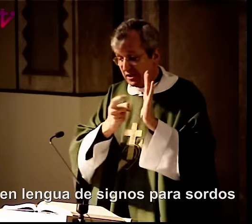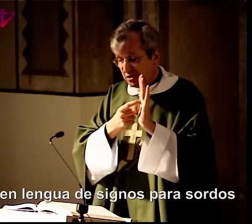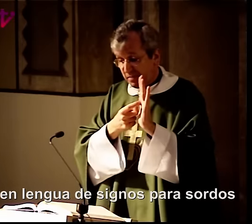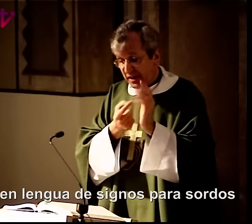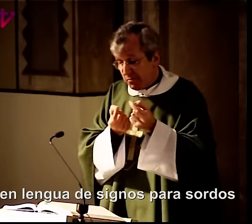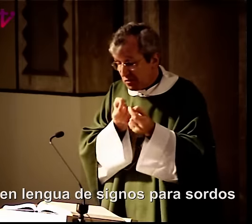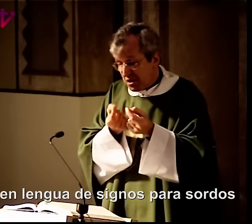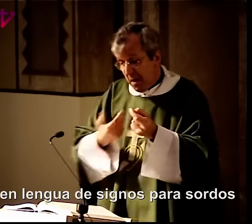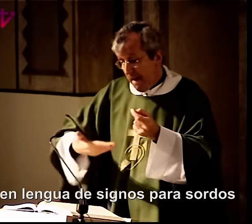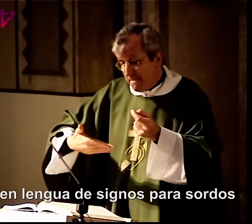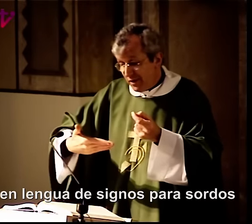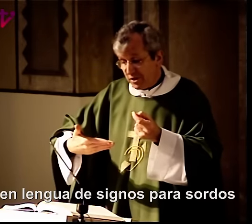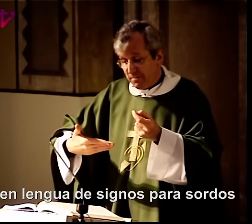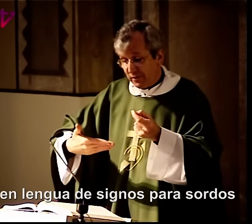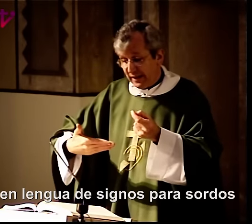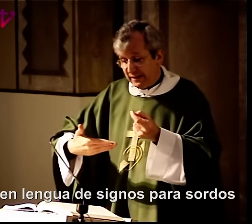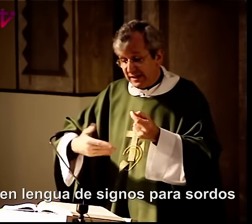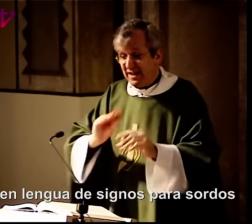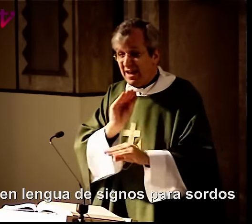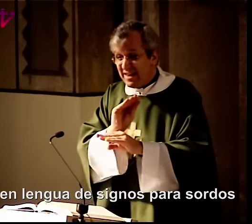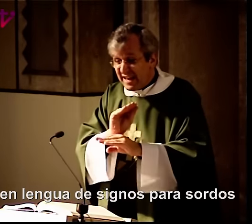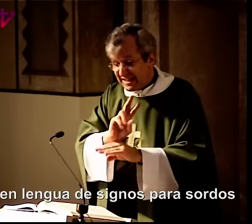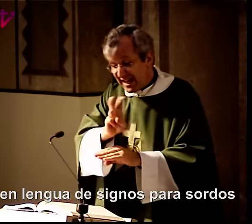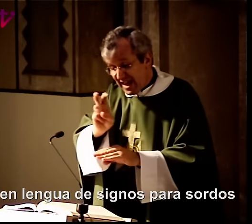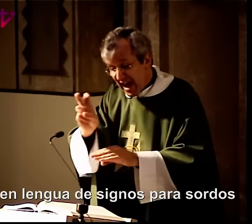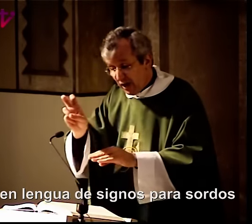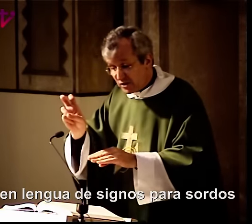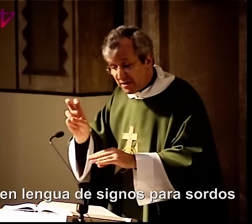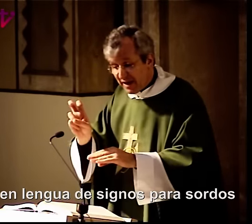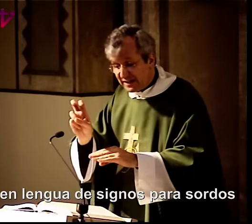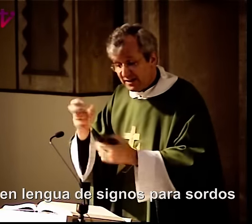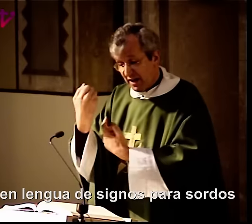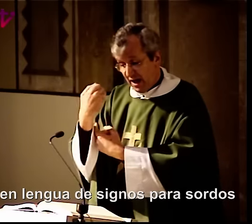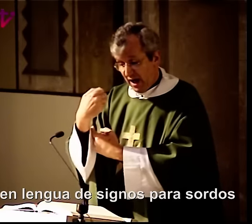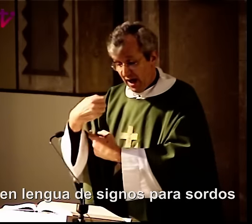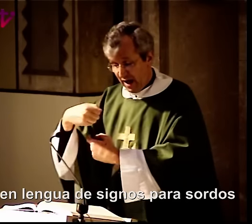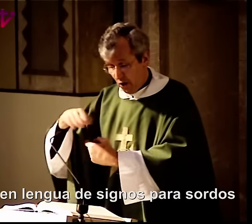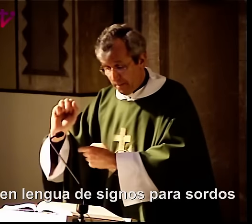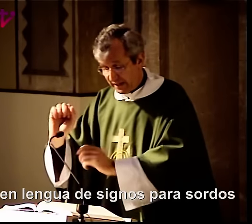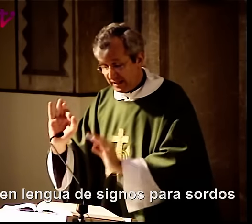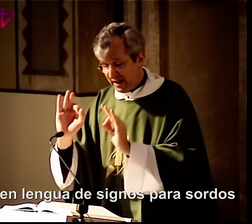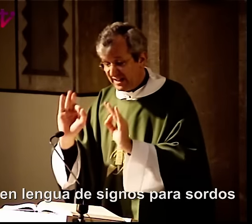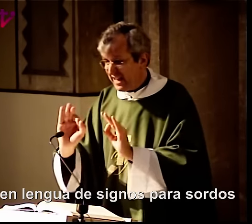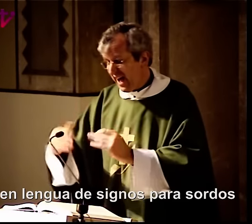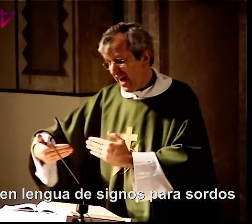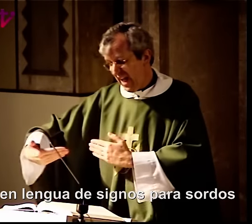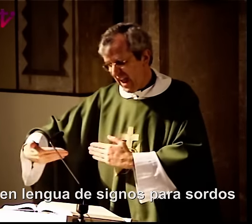estos preceptos menos importantes y enseñe a los demás hombres será el